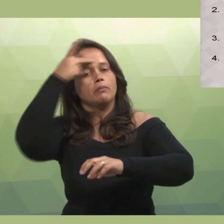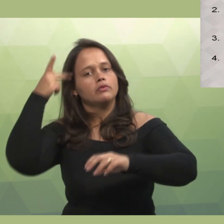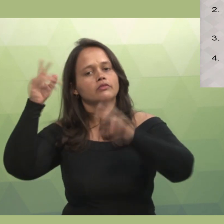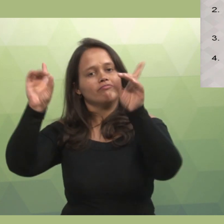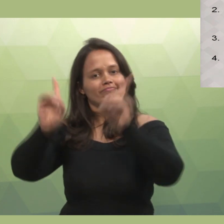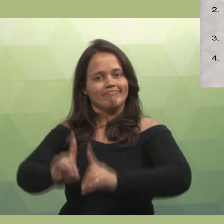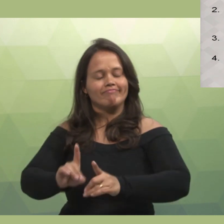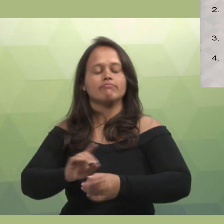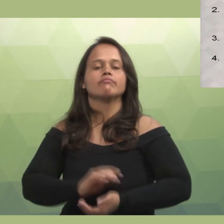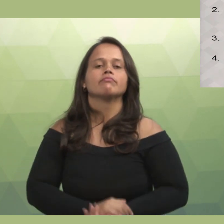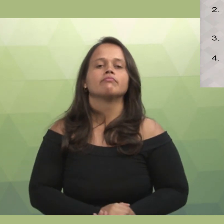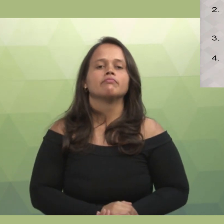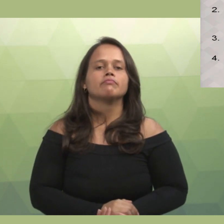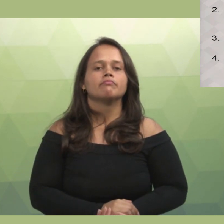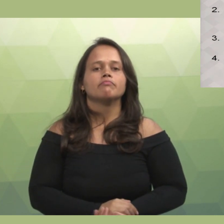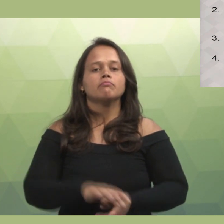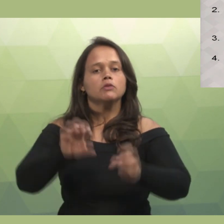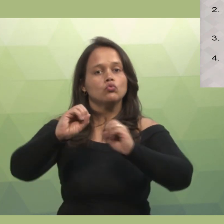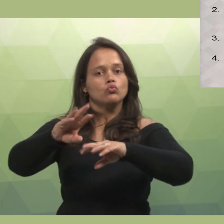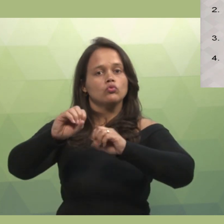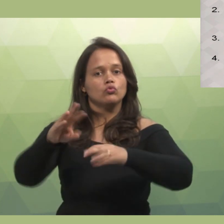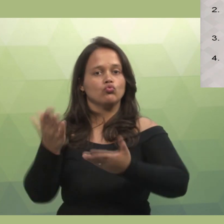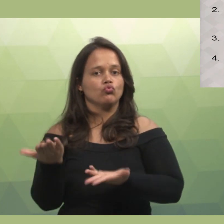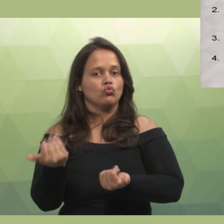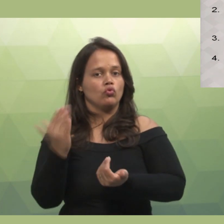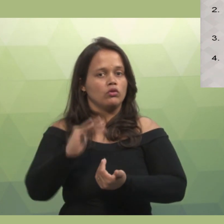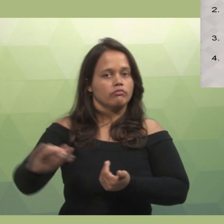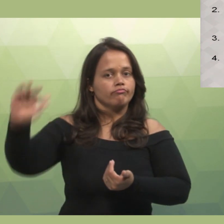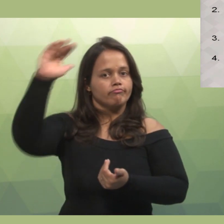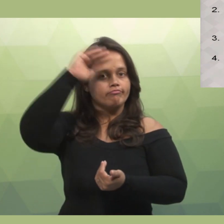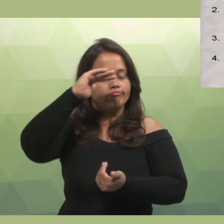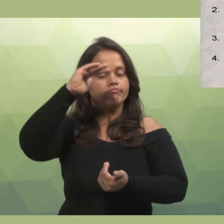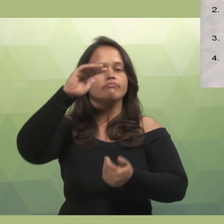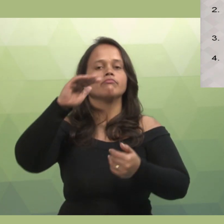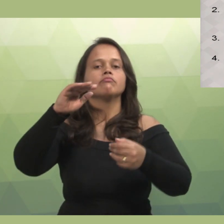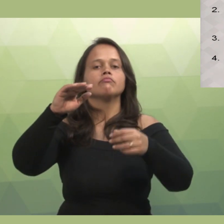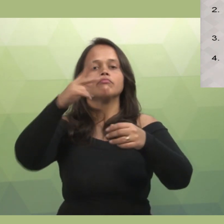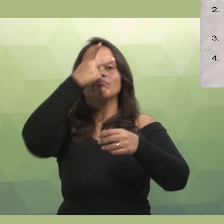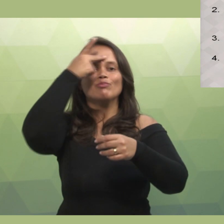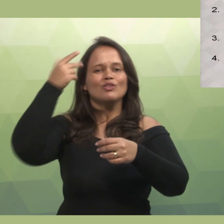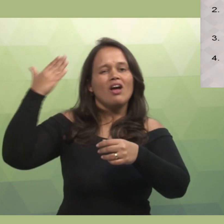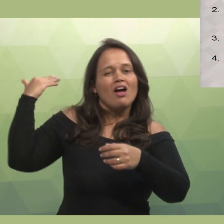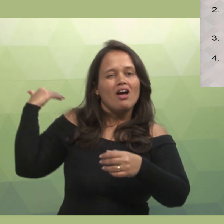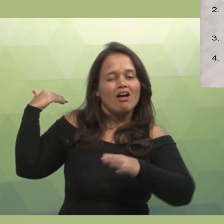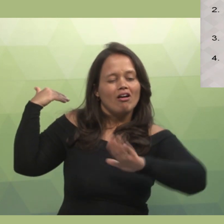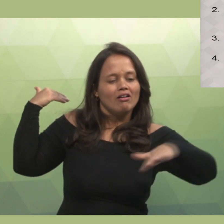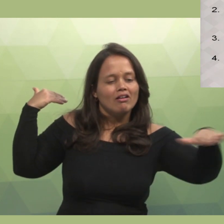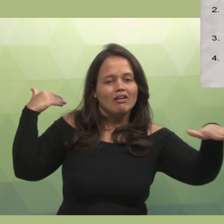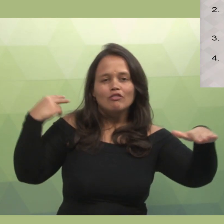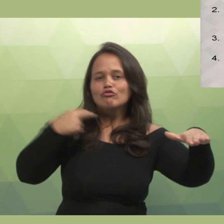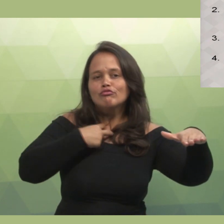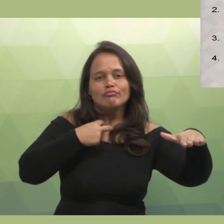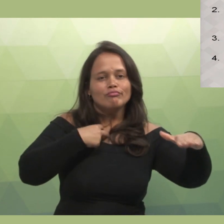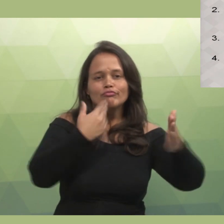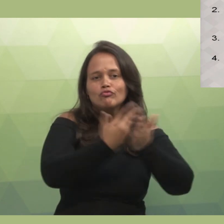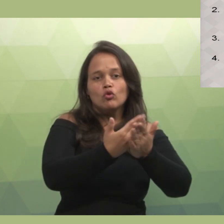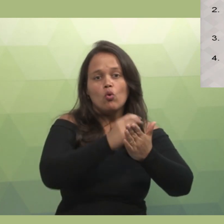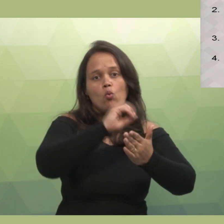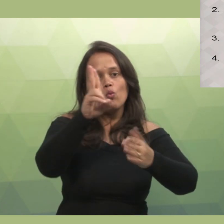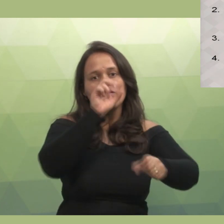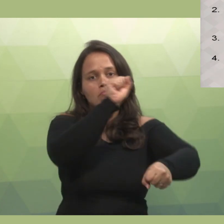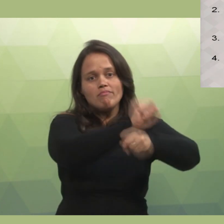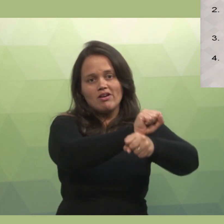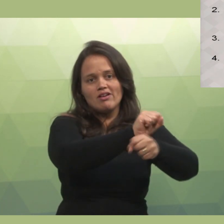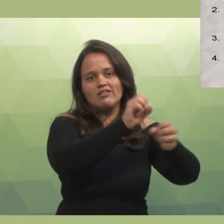àqueles que não tiveram acesso ou continuidade de estudos no ensino fundamental e médio na idade própria, a